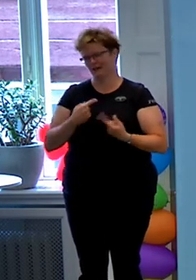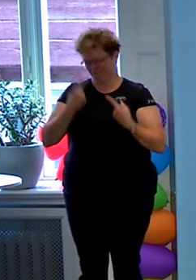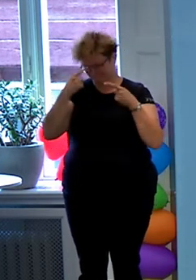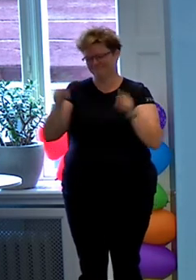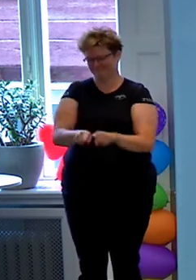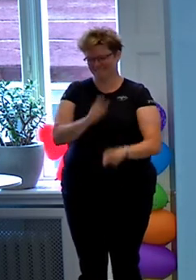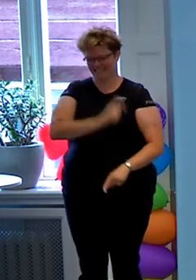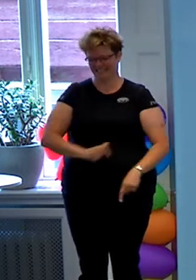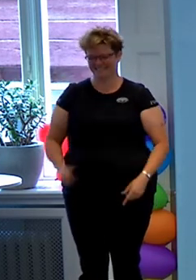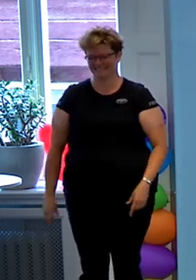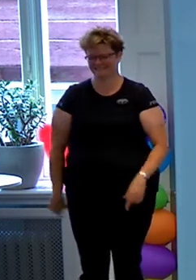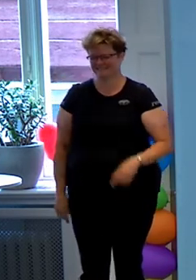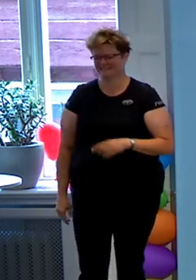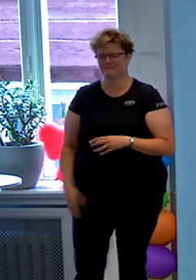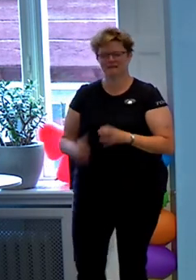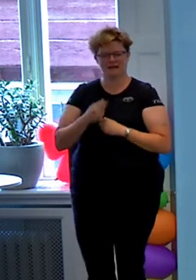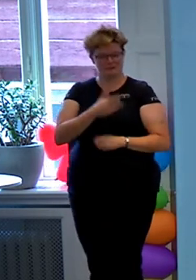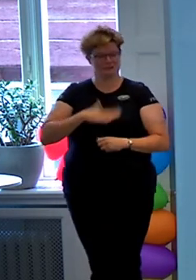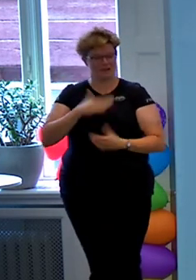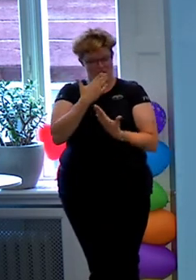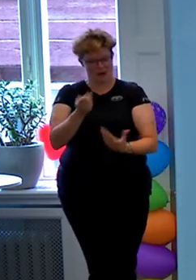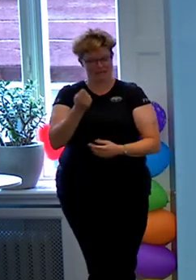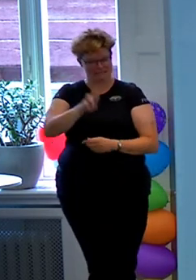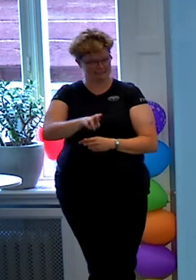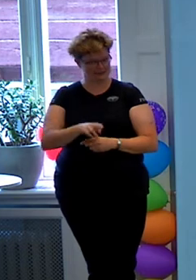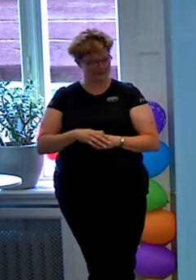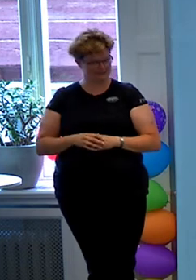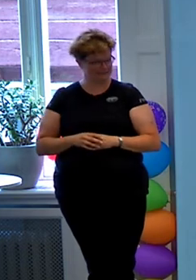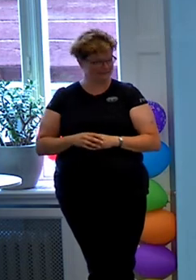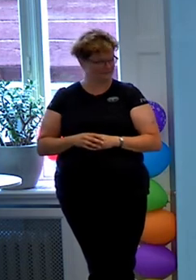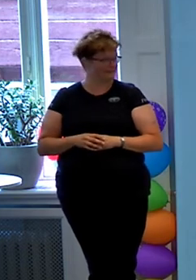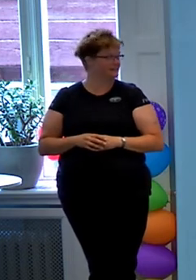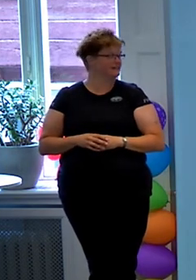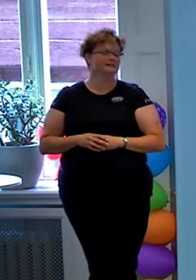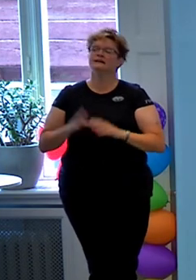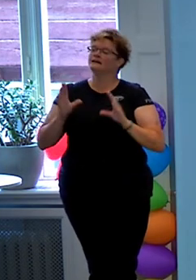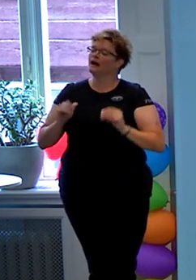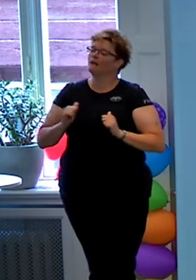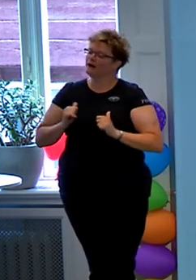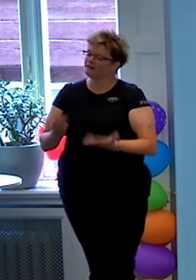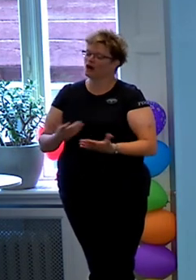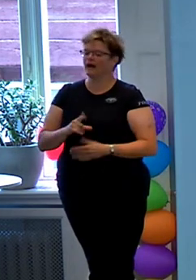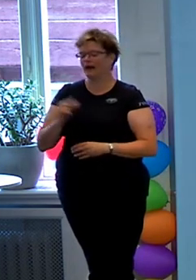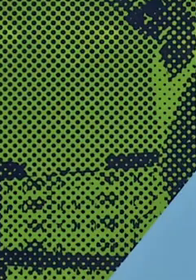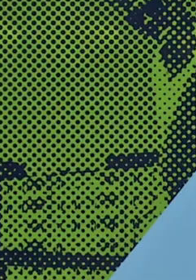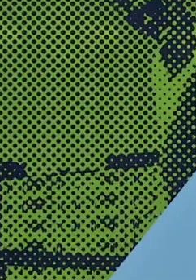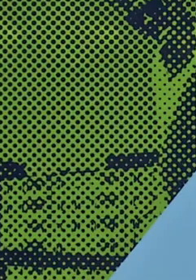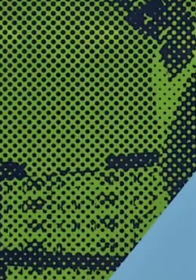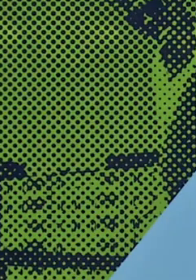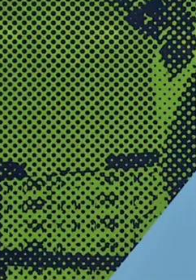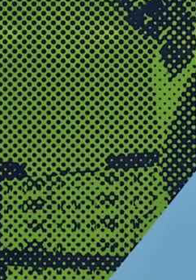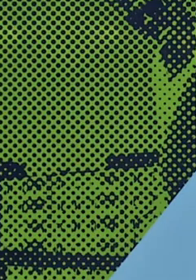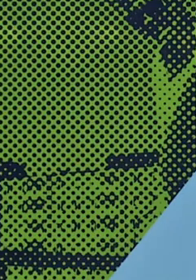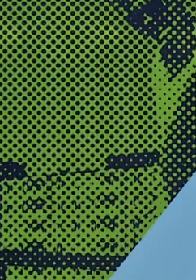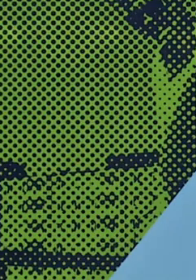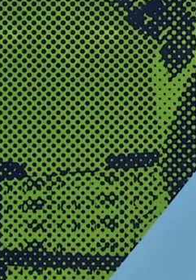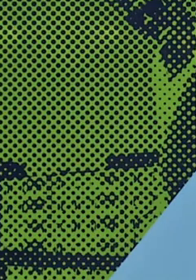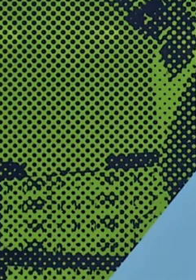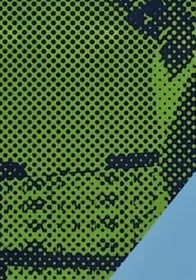dig. Men, ja. men tycker du är ett bra exempel på... Det är klart att ibland så blir det selvfølgelig exempel på att man tänker